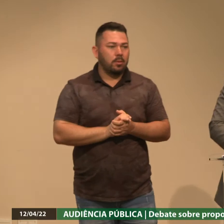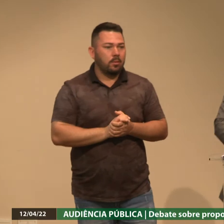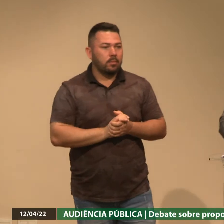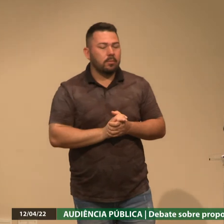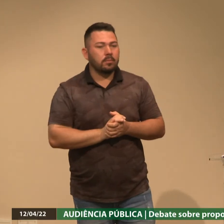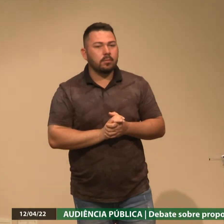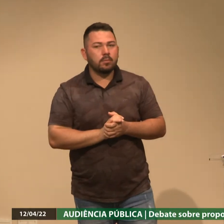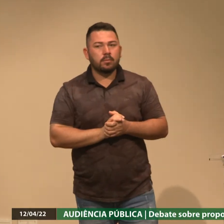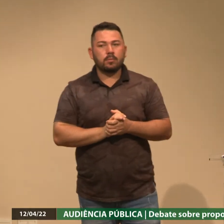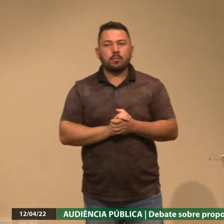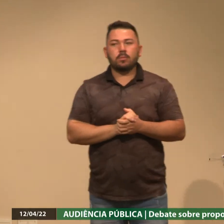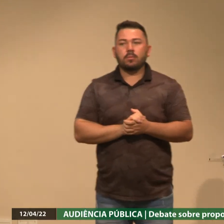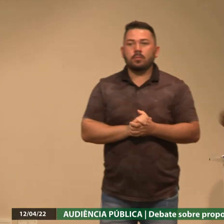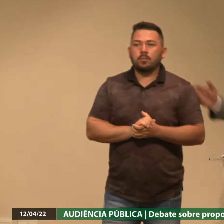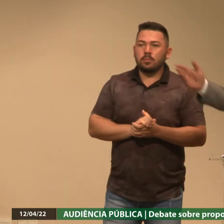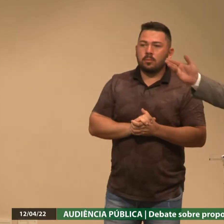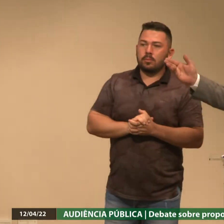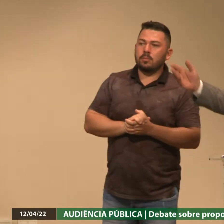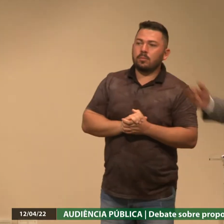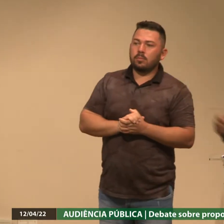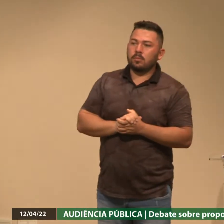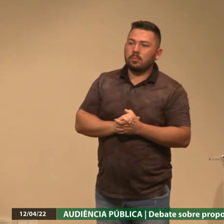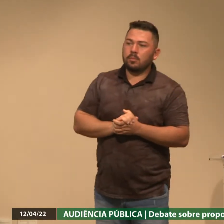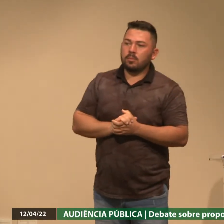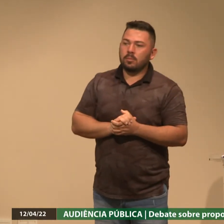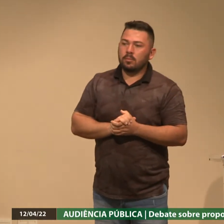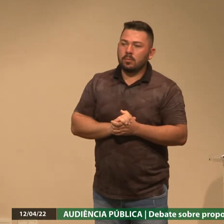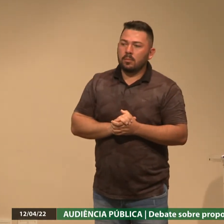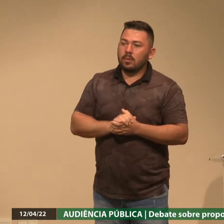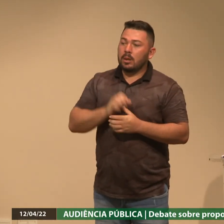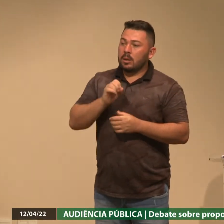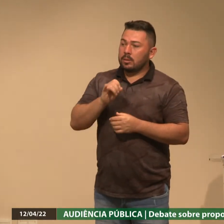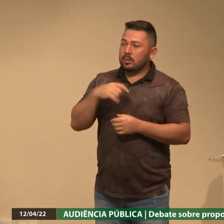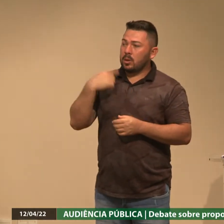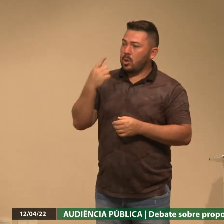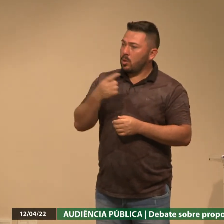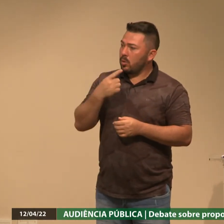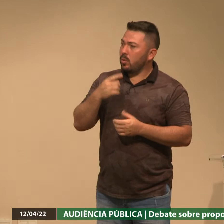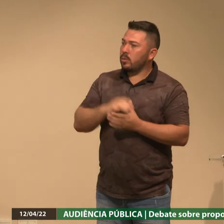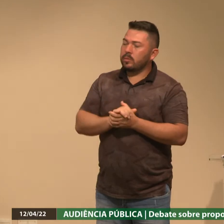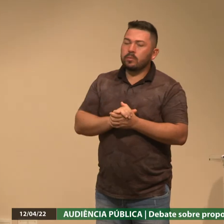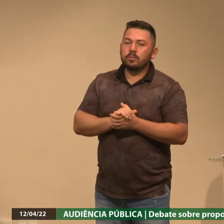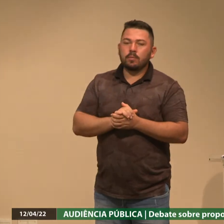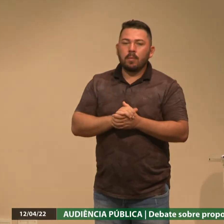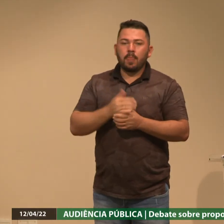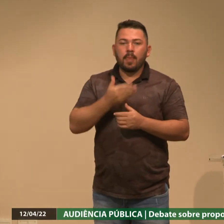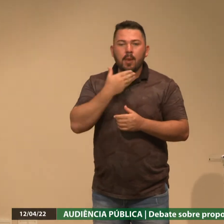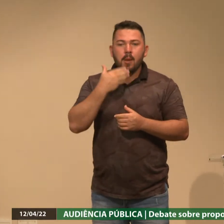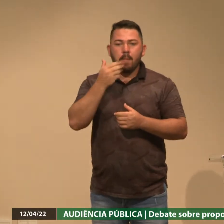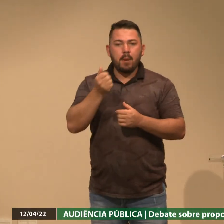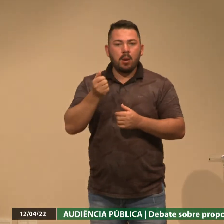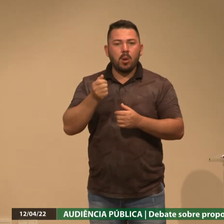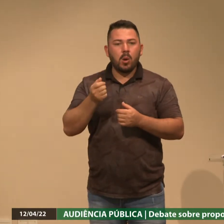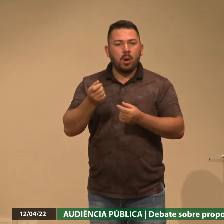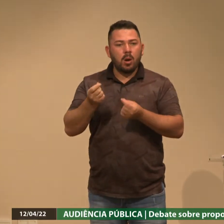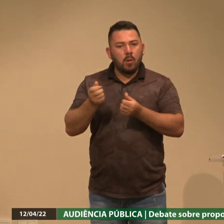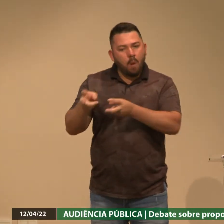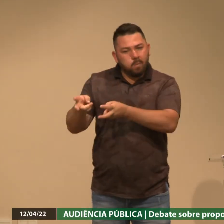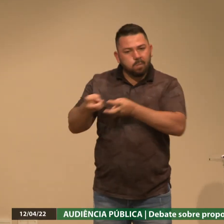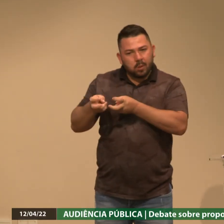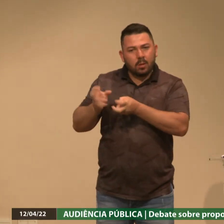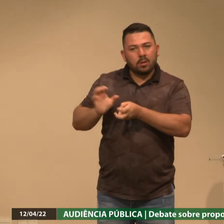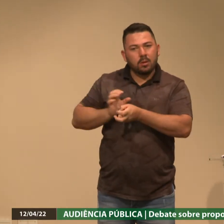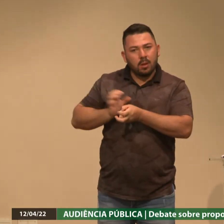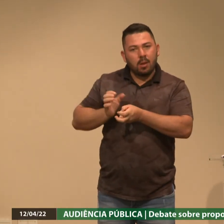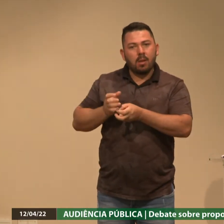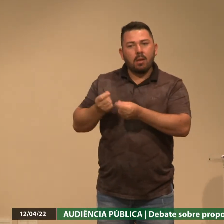Esporte É sim a gente consegue a mesma fonte de fonte de renda através do Turismo de entretenimento